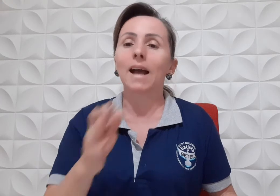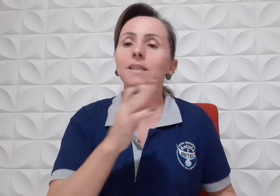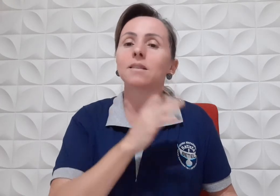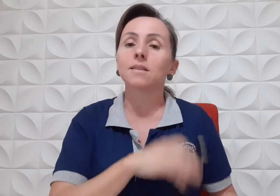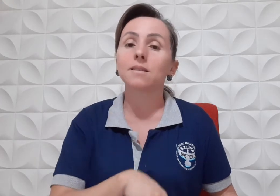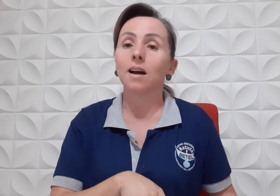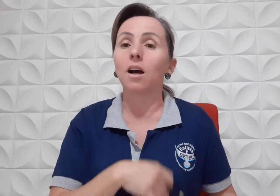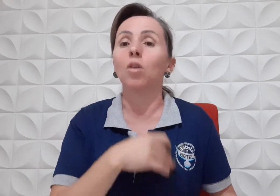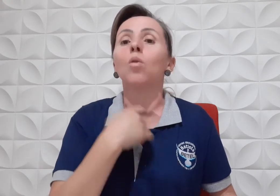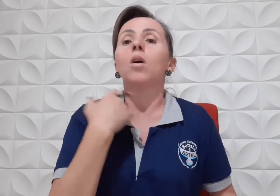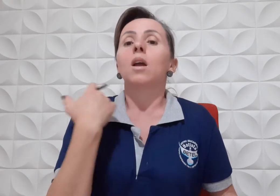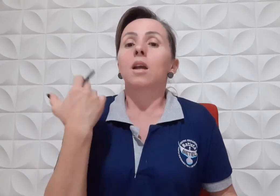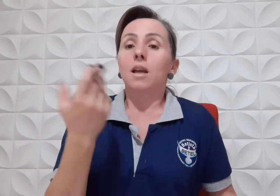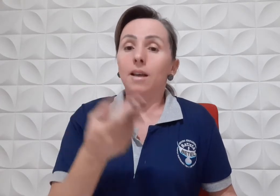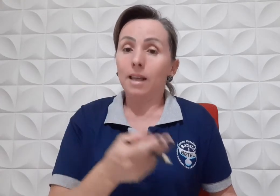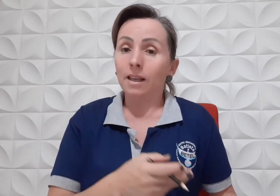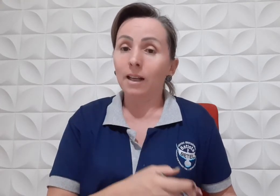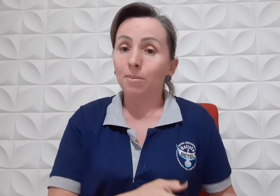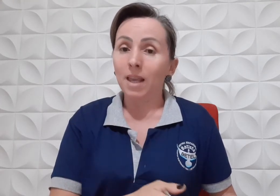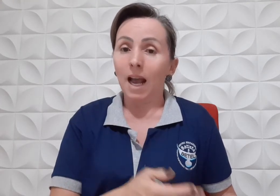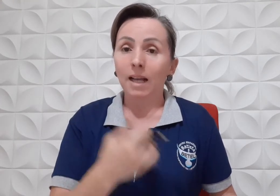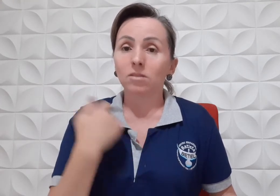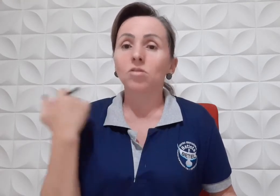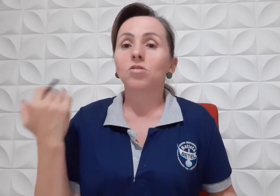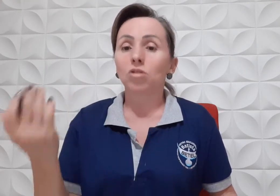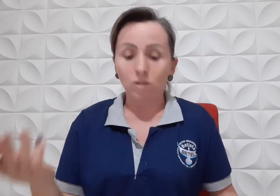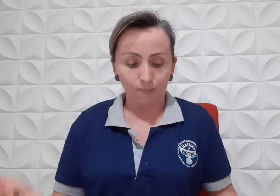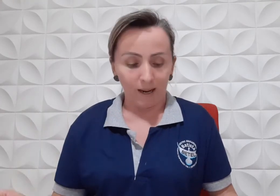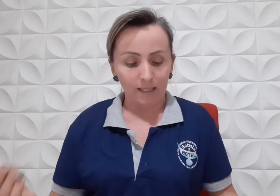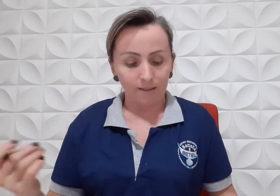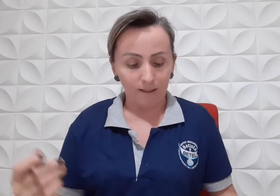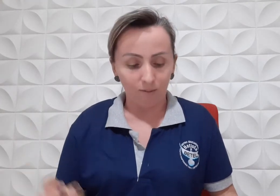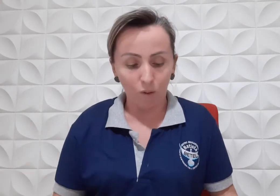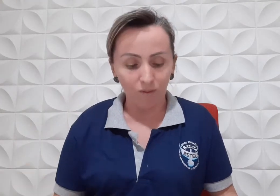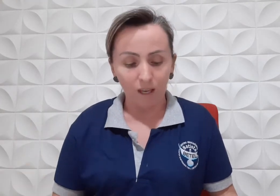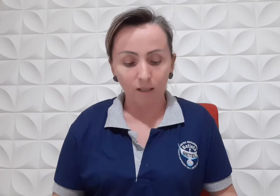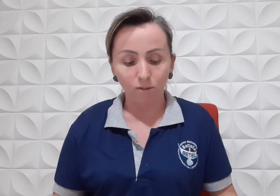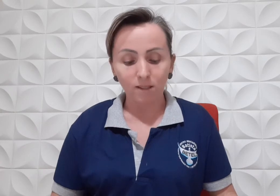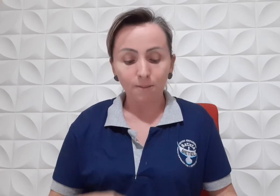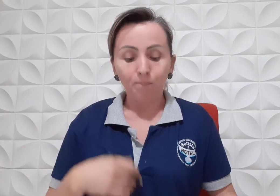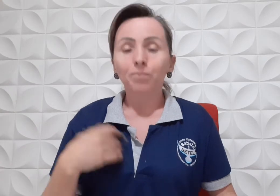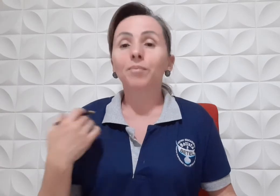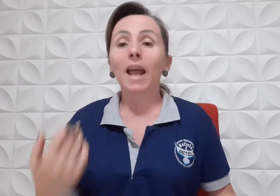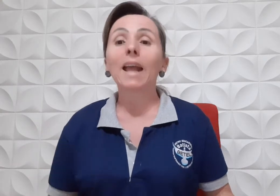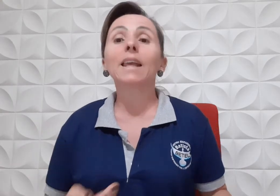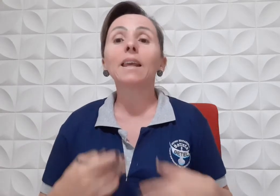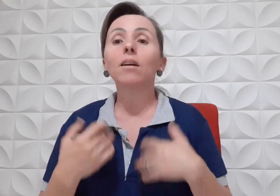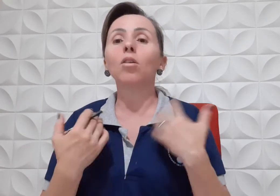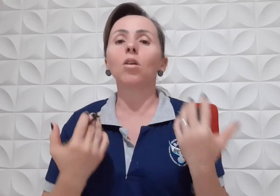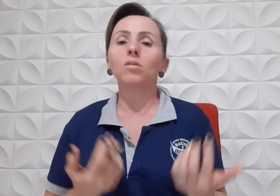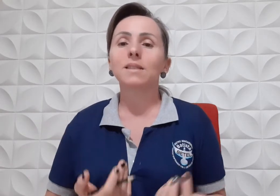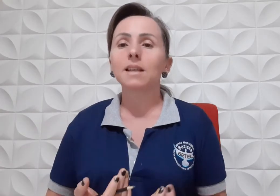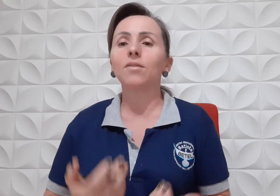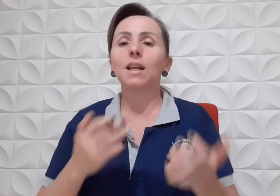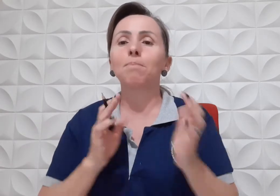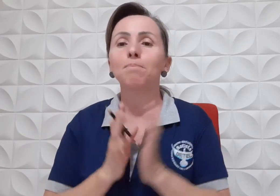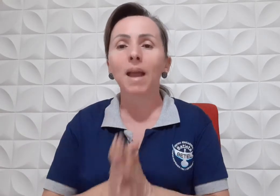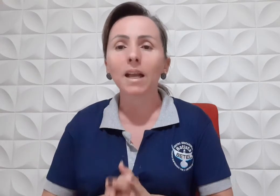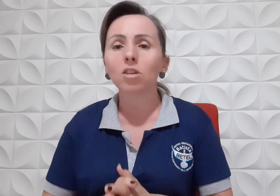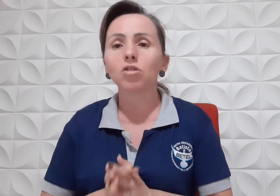capitais que são encaminhados dos países envolvidos, né? Inclusive depende